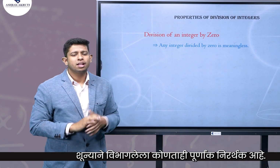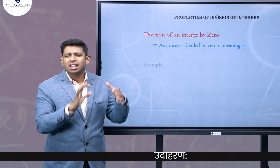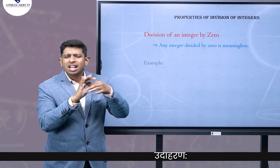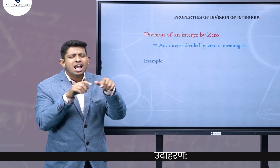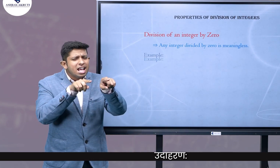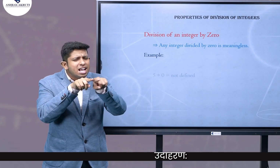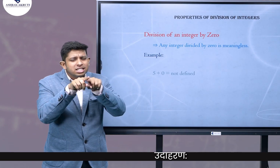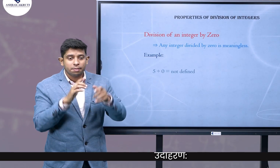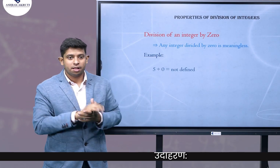उदाहरणार्थ